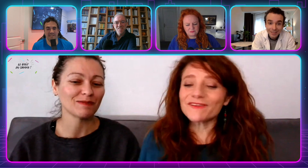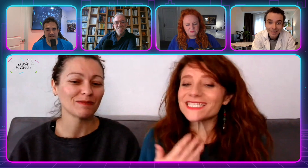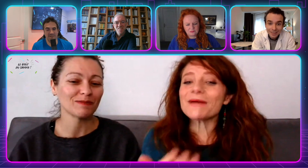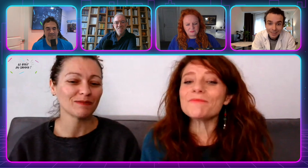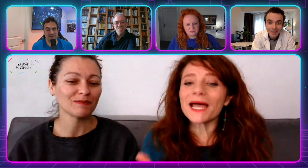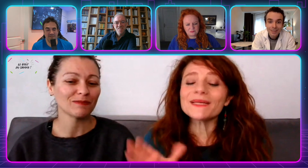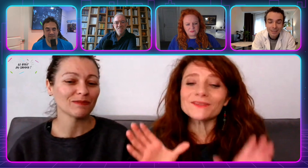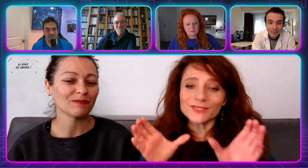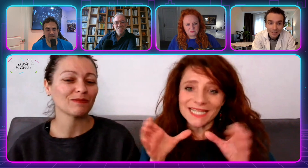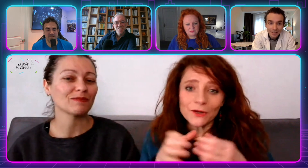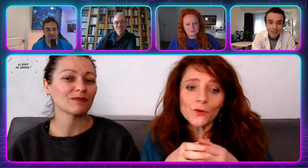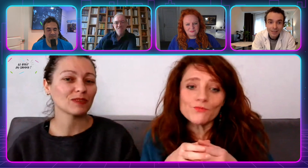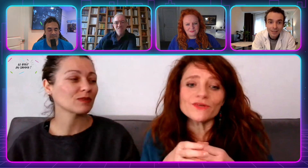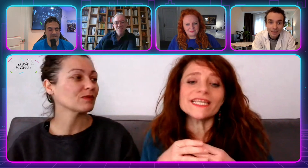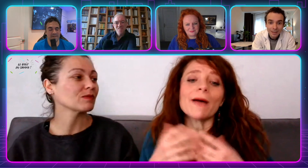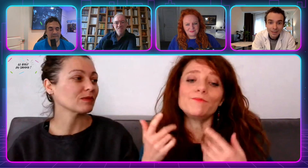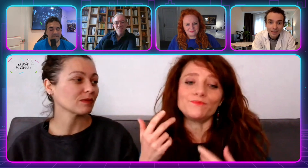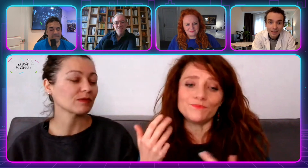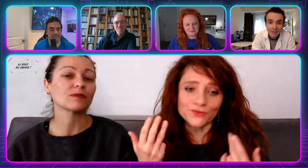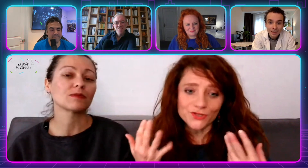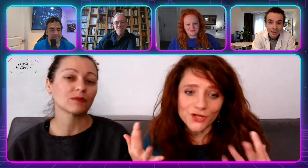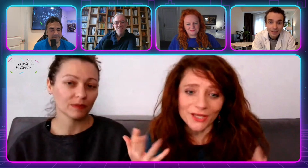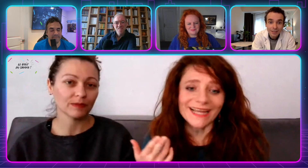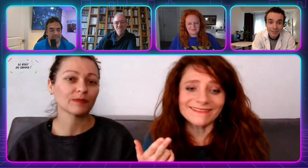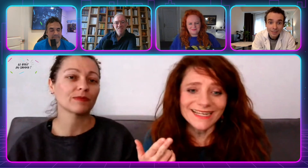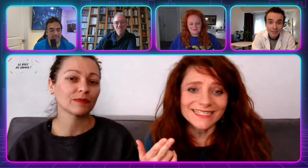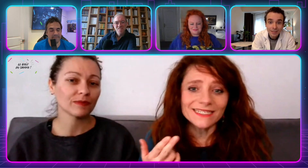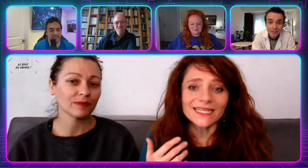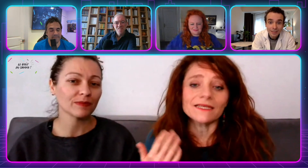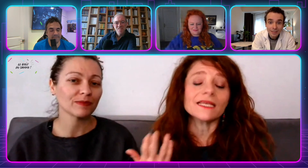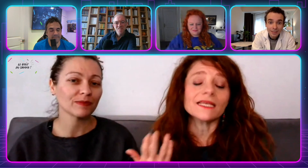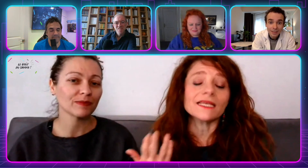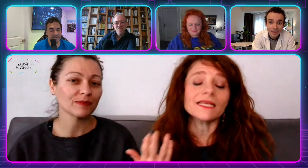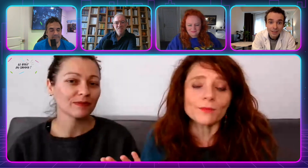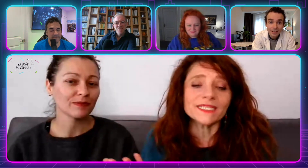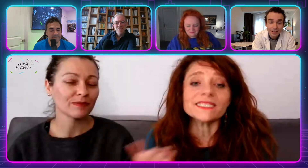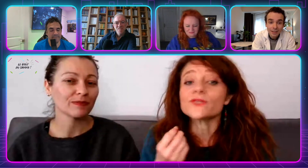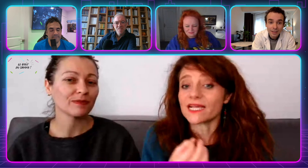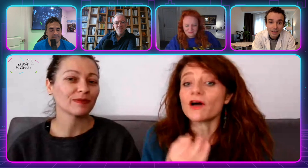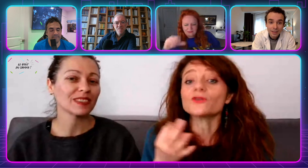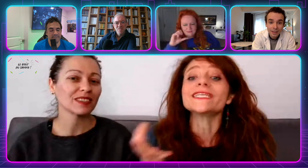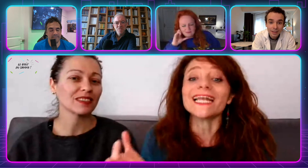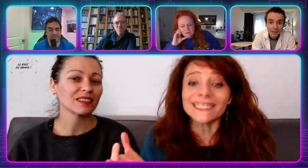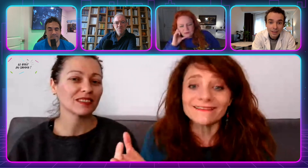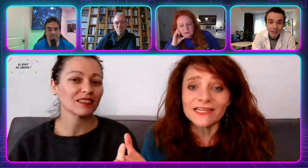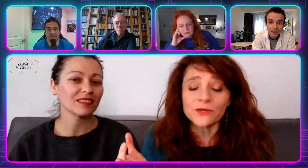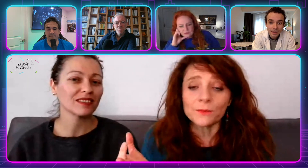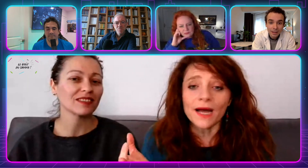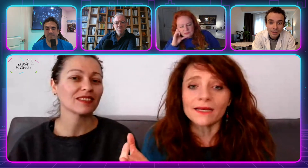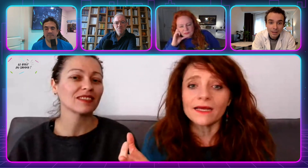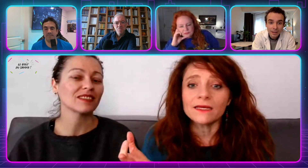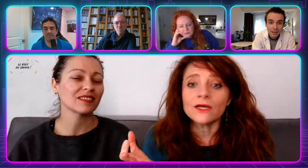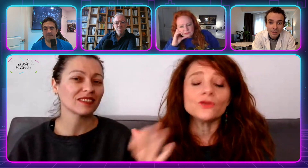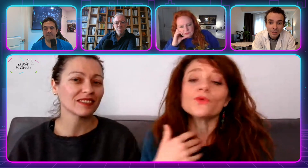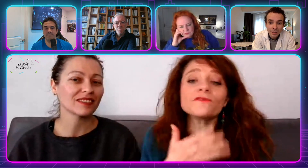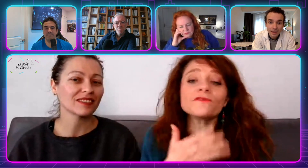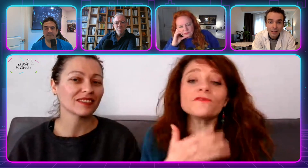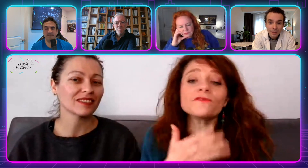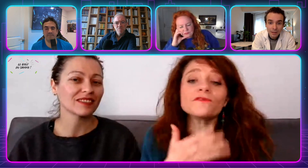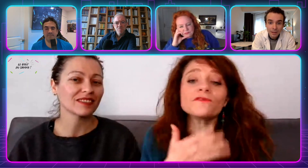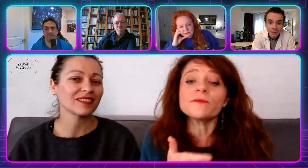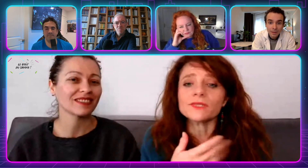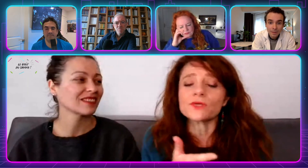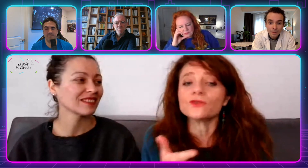Pas En facile. fait, ça permet dans un groupe où il y a plusieurs Nathalie et plusieurs Betty de savoir de quelle Nathalie on parle. Nous,